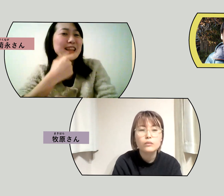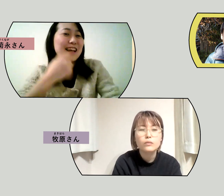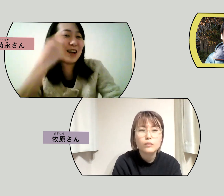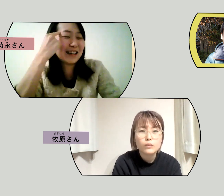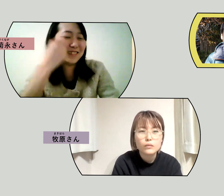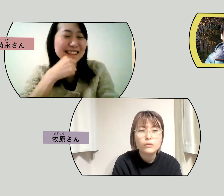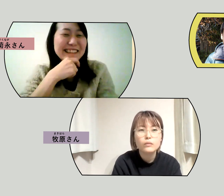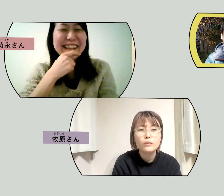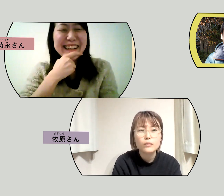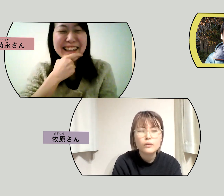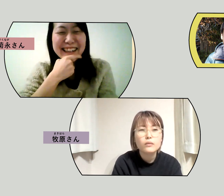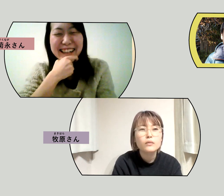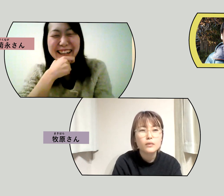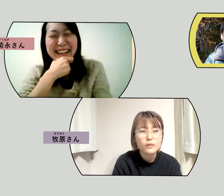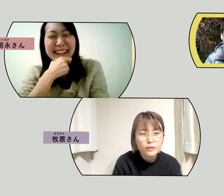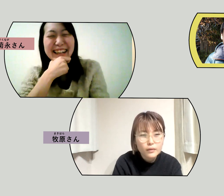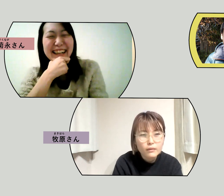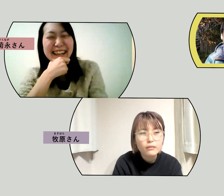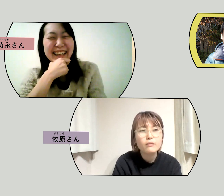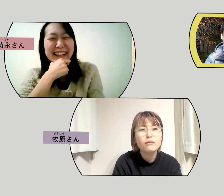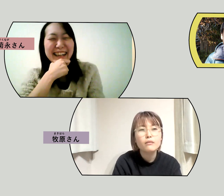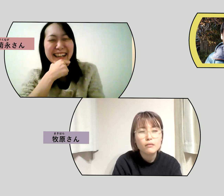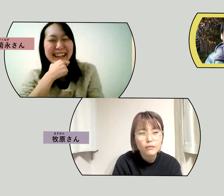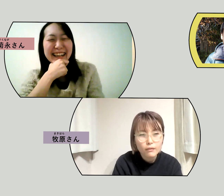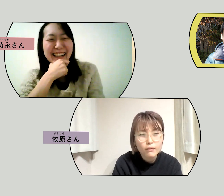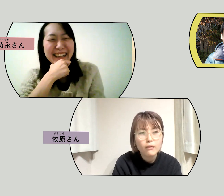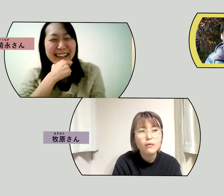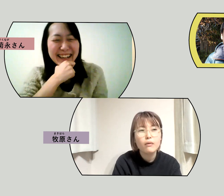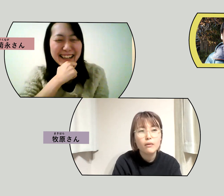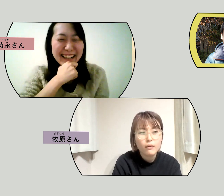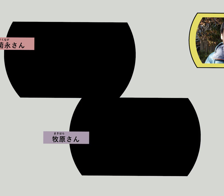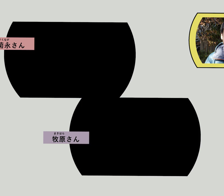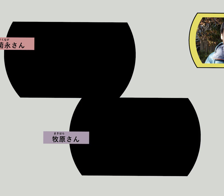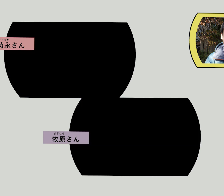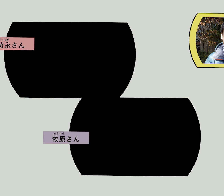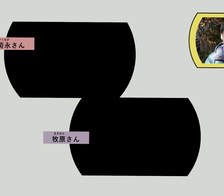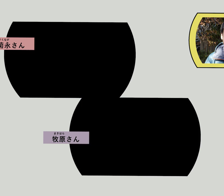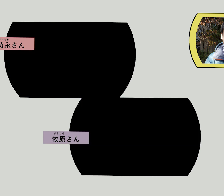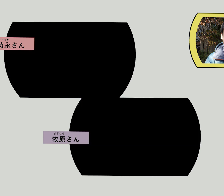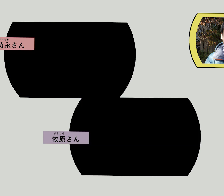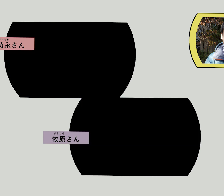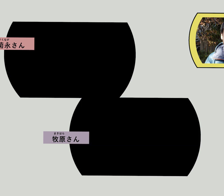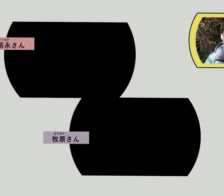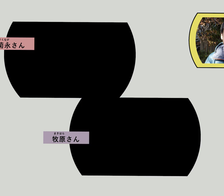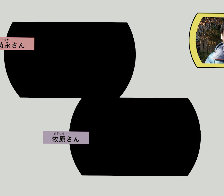いってそれを見に行きたいと思いまし